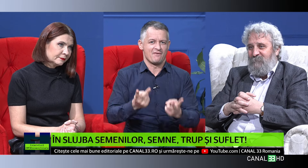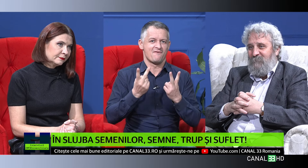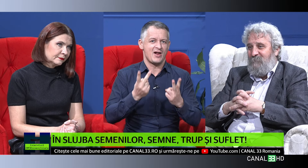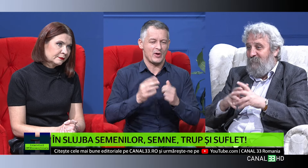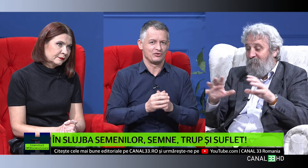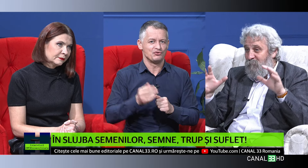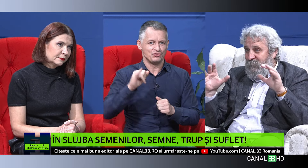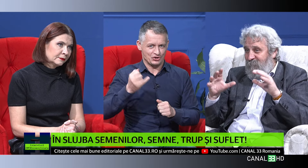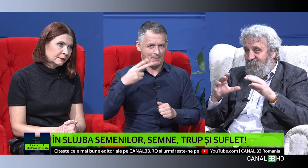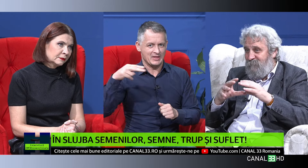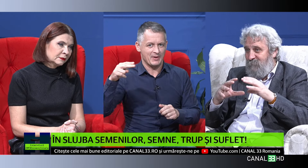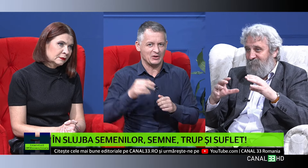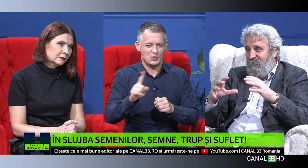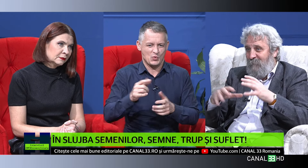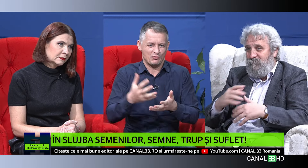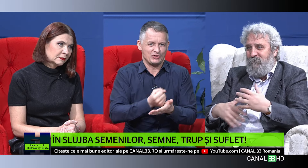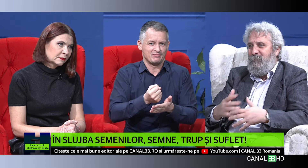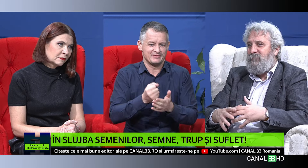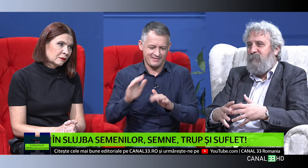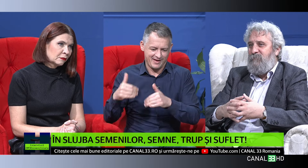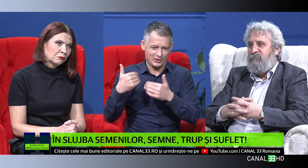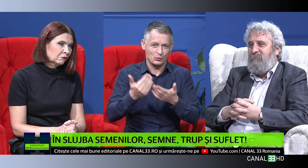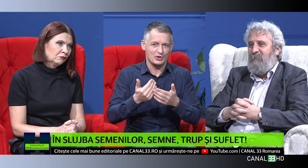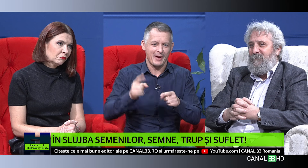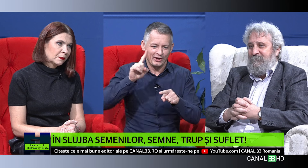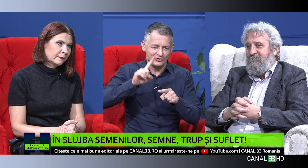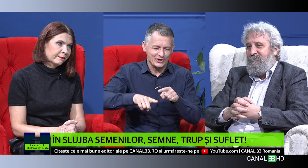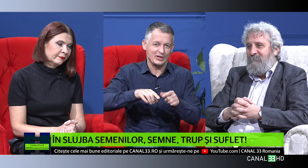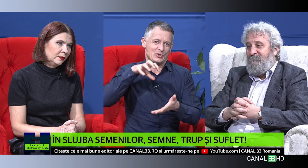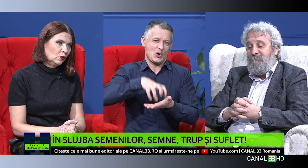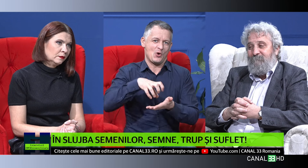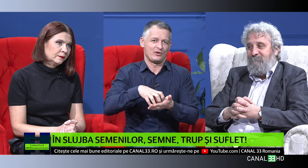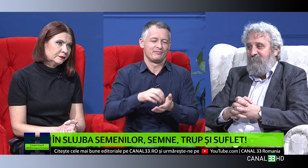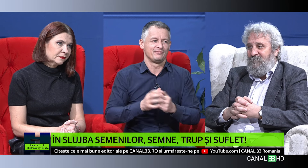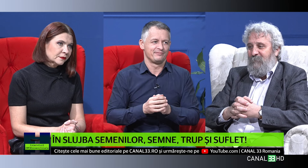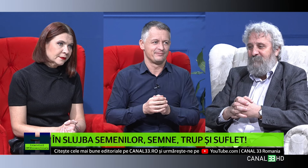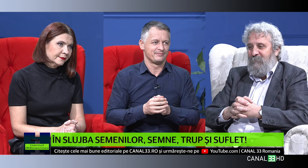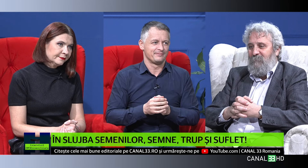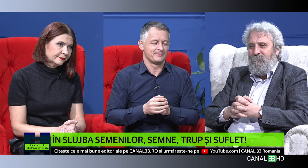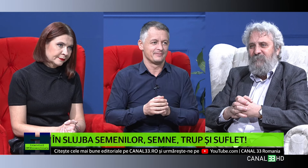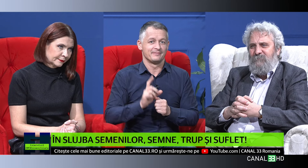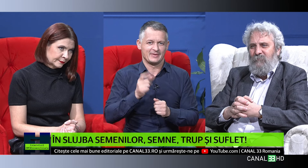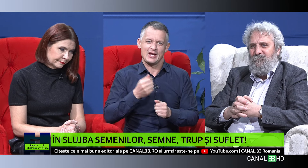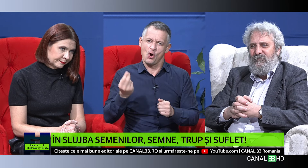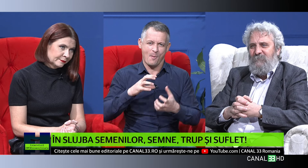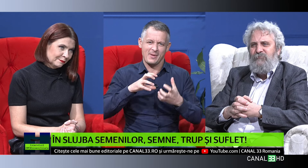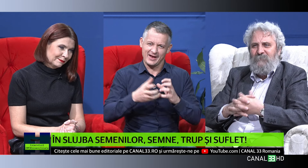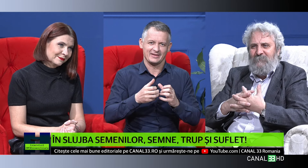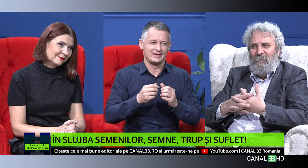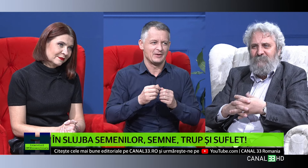departe. Încă nu reușim să facem, să le aducem pe aceeași tala. Nu. Da, e complicată povestea. Creștem greu,